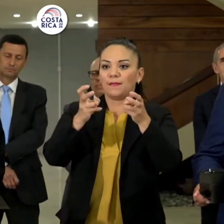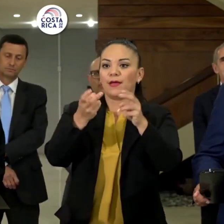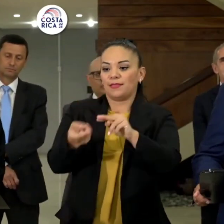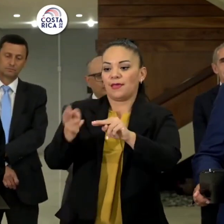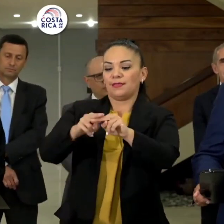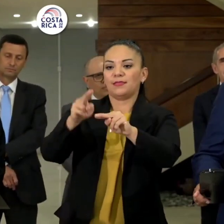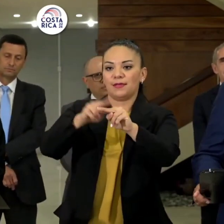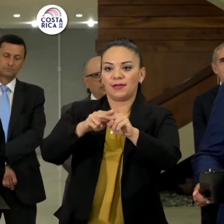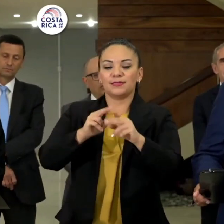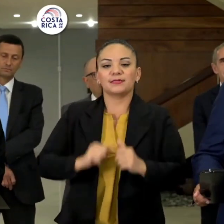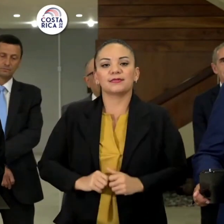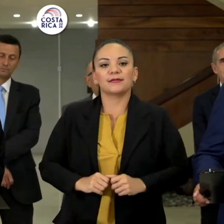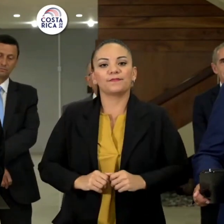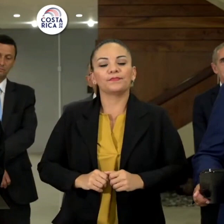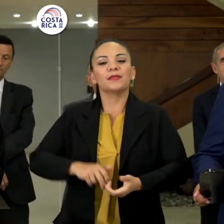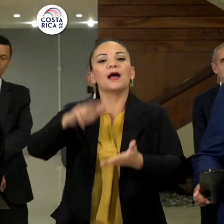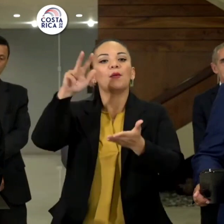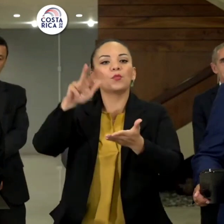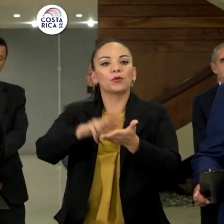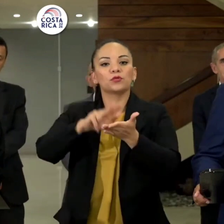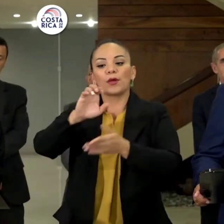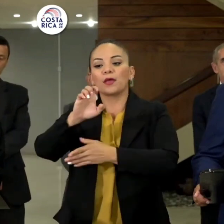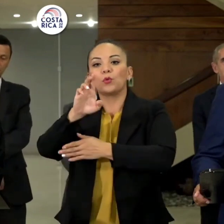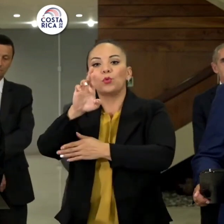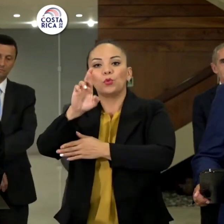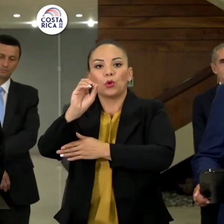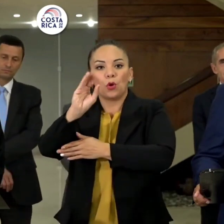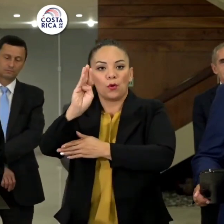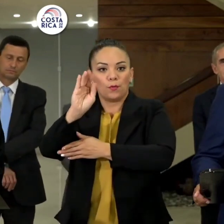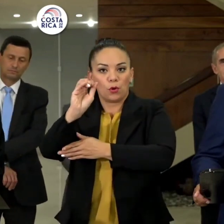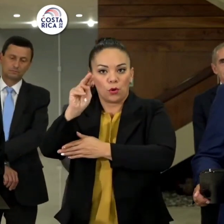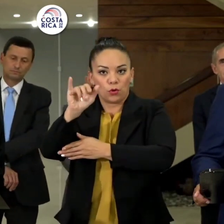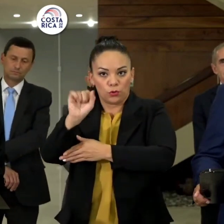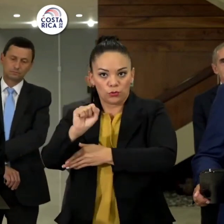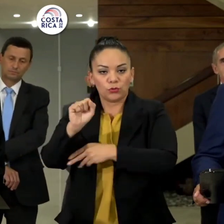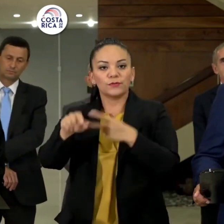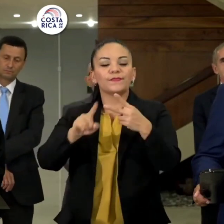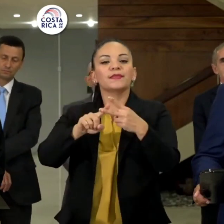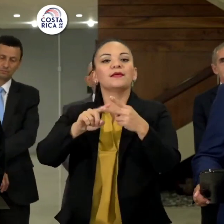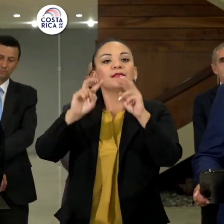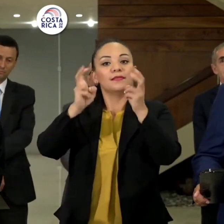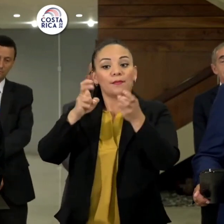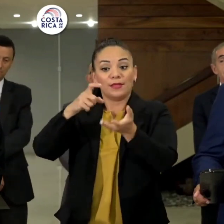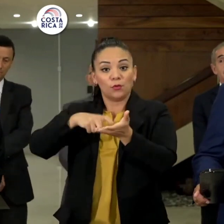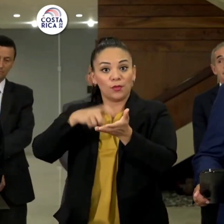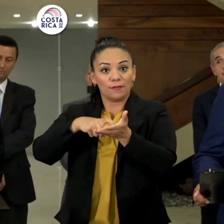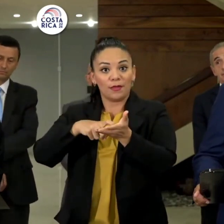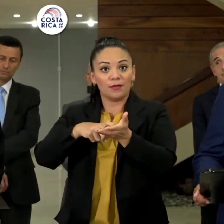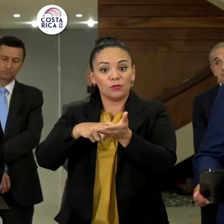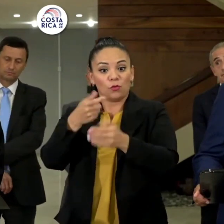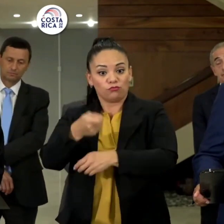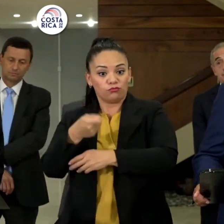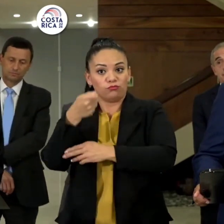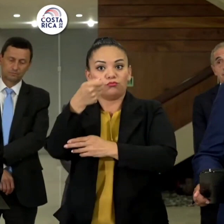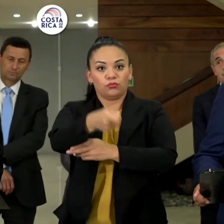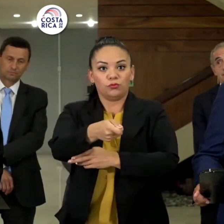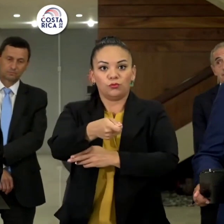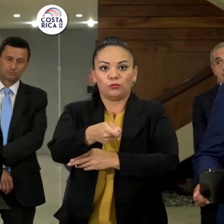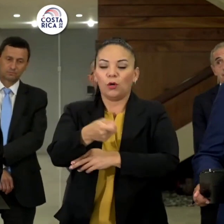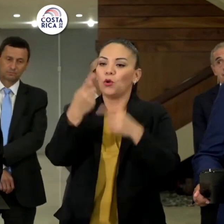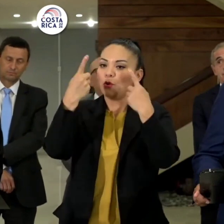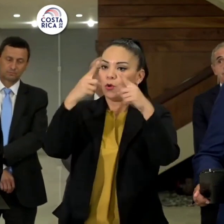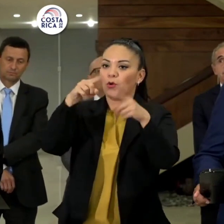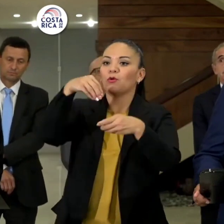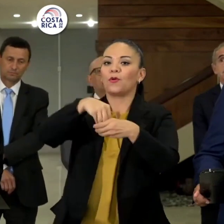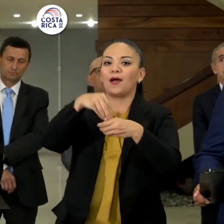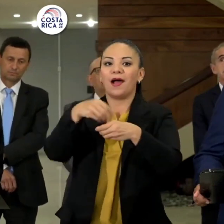intereses. La aprobación de los eurobonos y la gestión del endeudamiento ha permitido hacer un ahorro. Sin